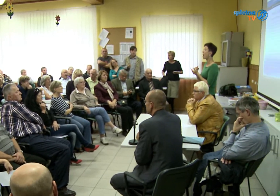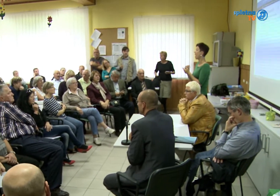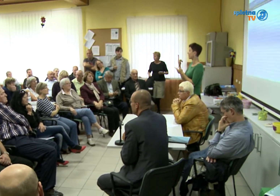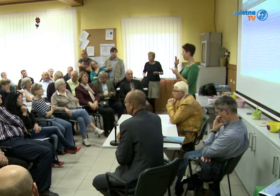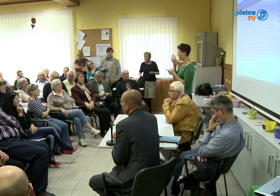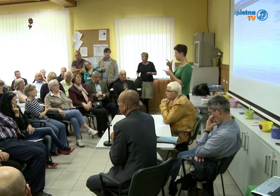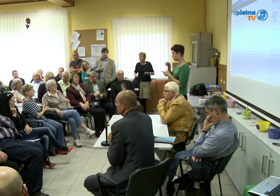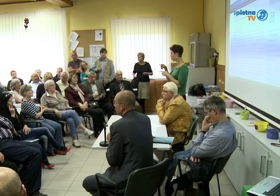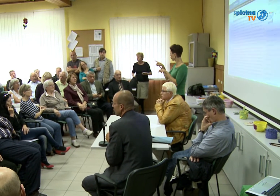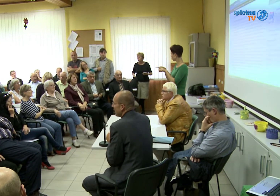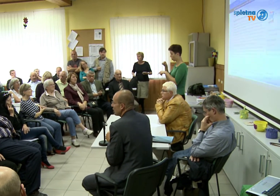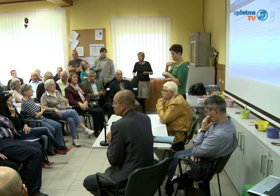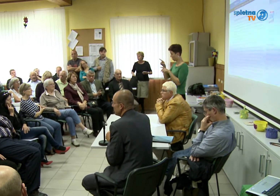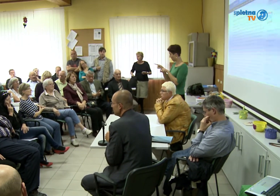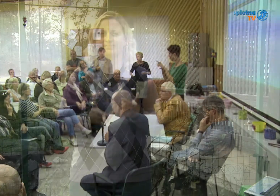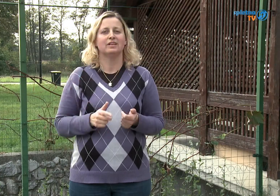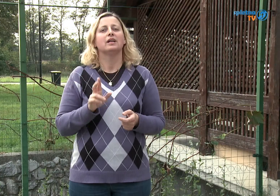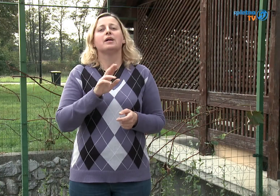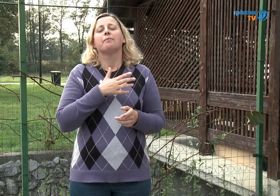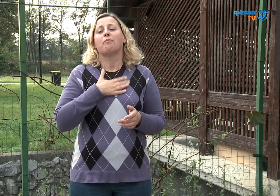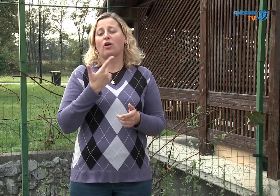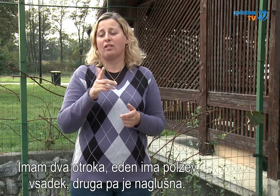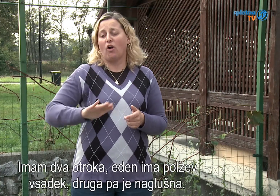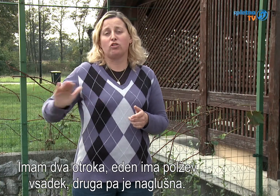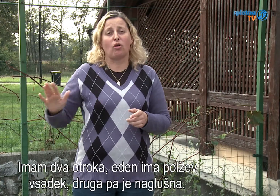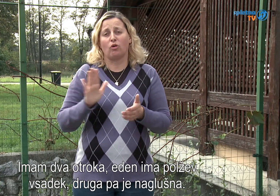bo Zveza gluhih takoj dala že pismo na ta.